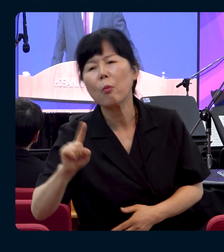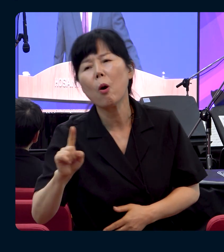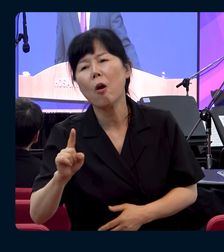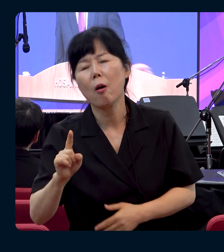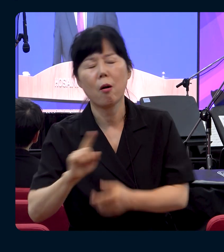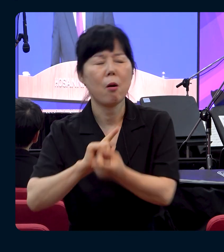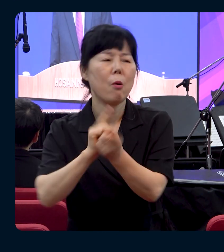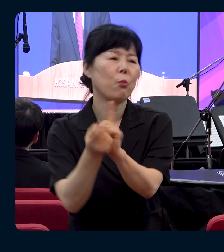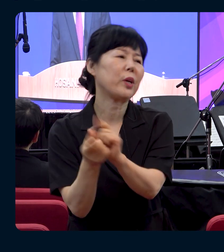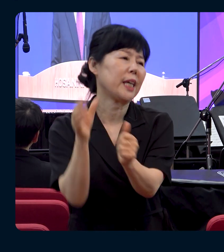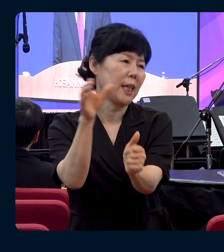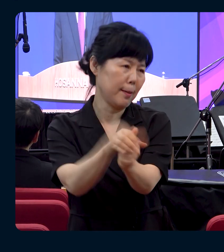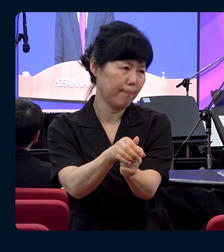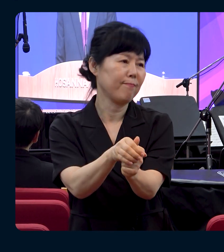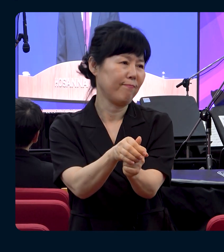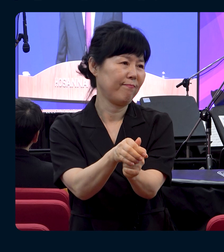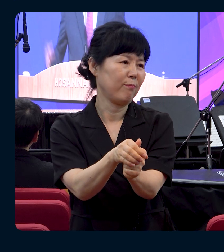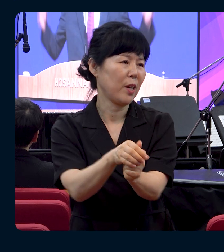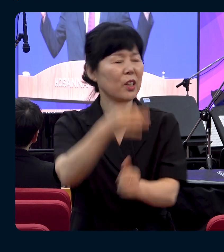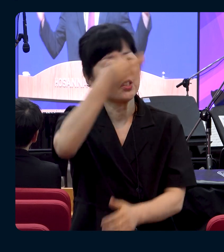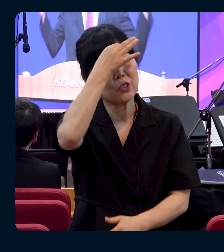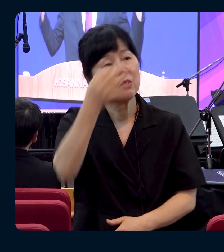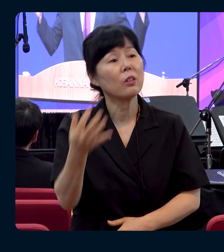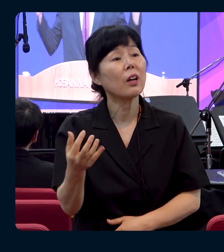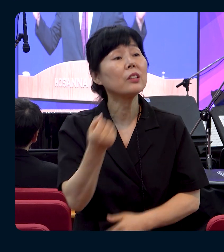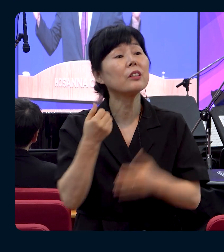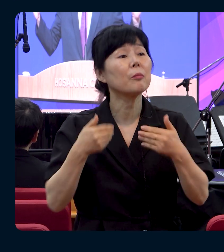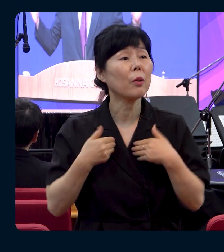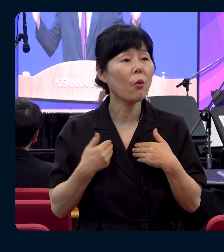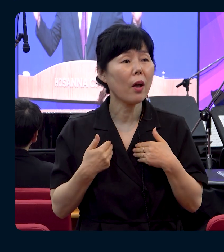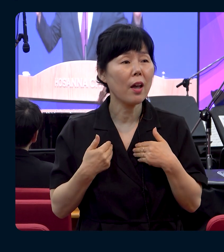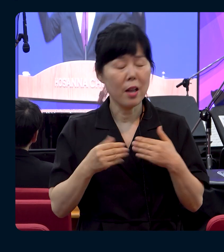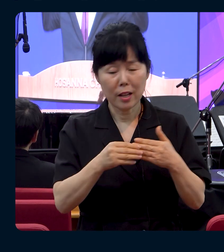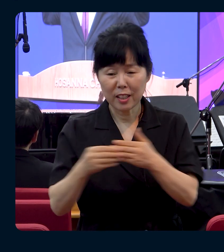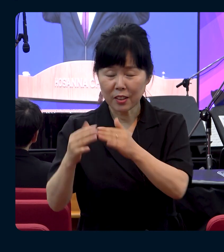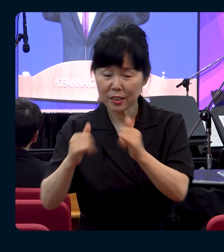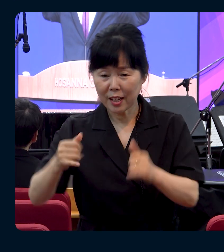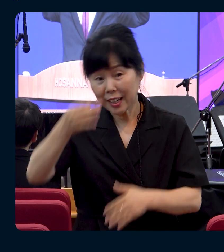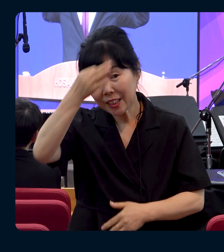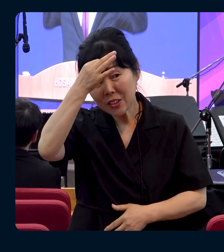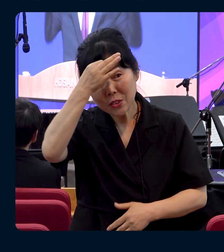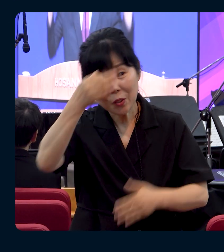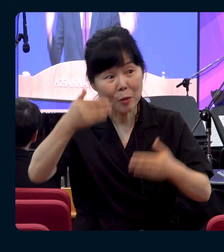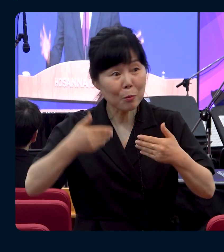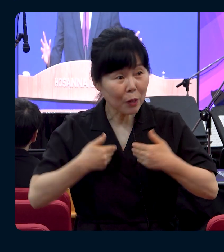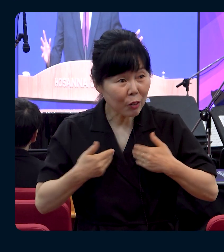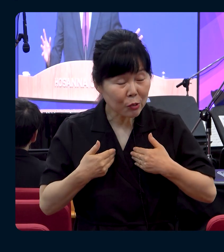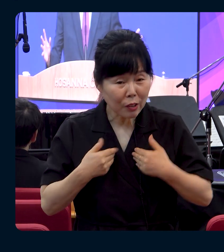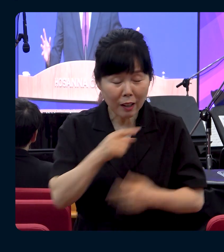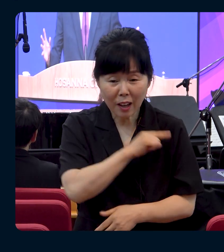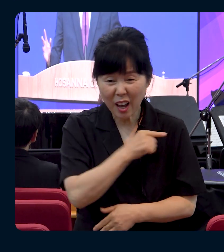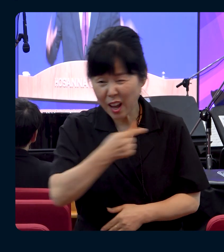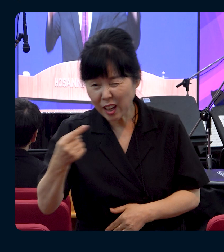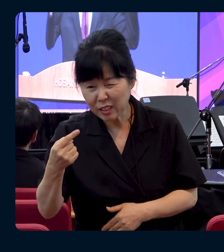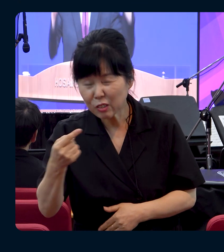리더십에 대한 책을 이렇게 보면 리더십이 중요한 게 많이 나오는데 그 중에 제일 중요한 것 중에 하나가 뭐냐면